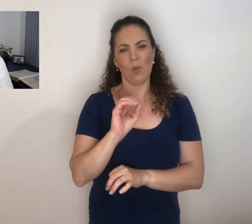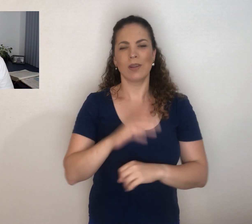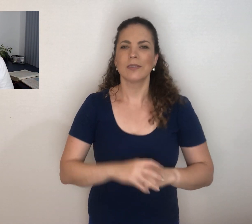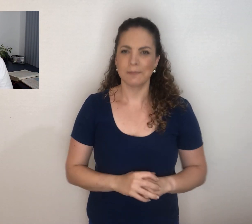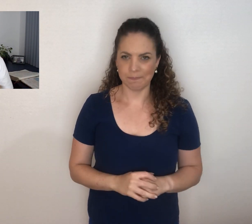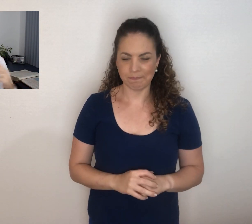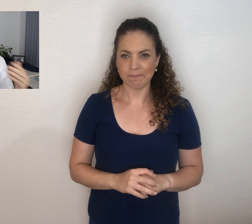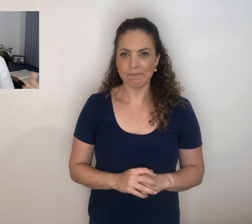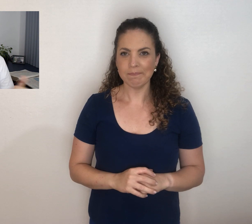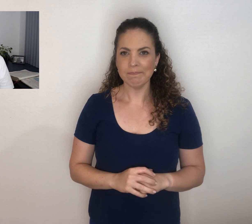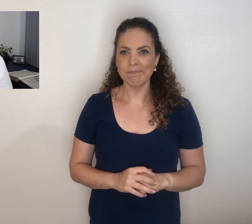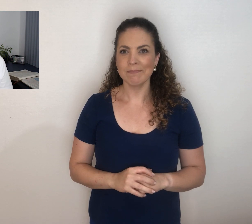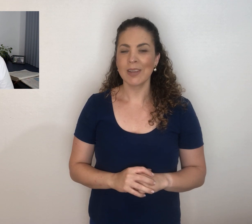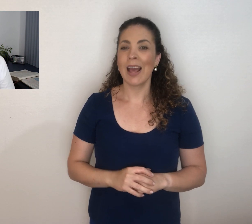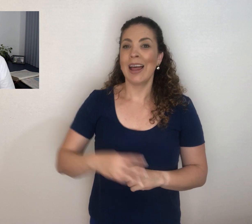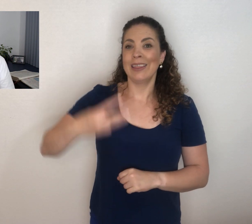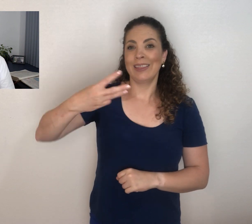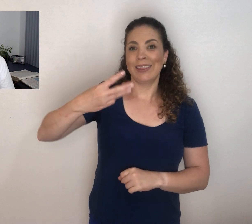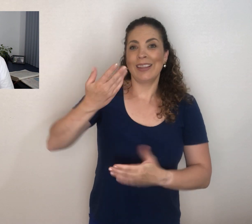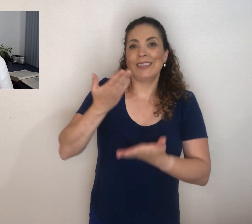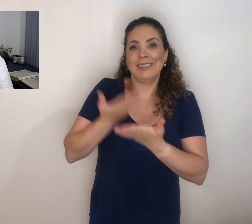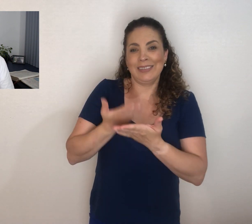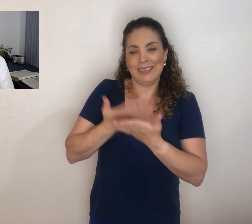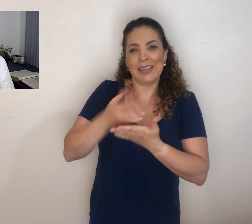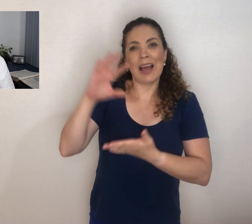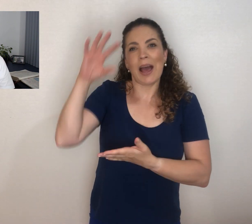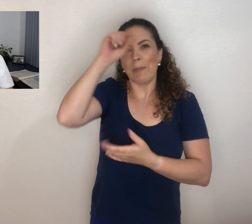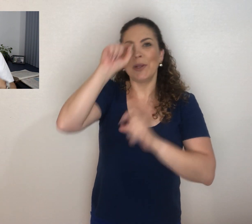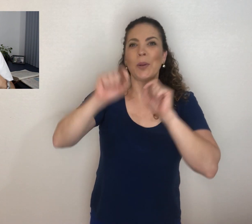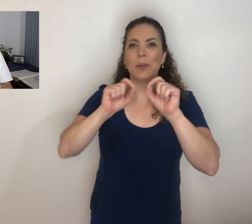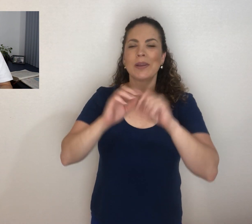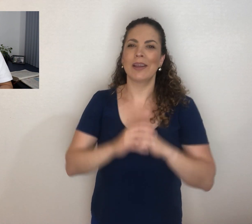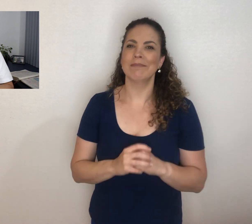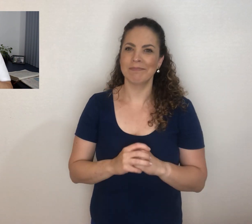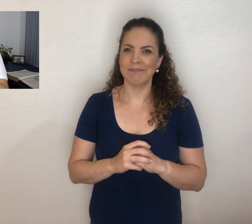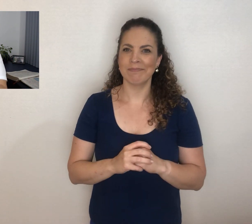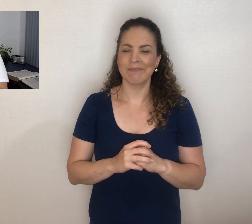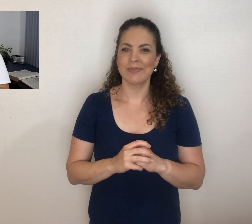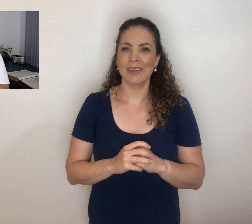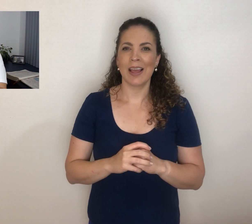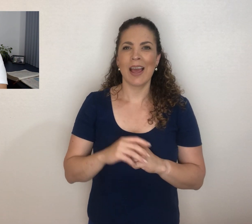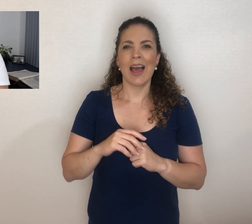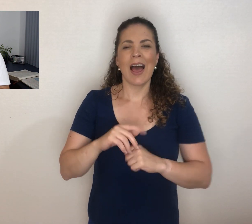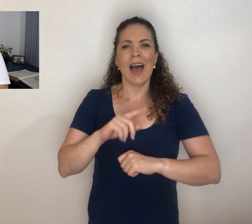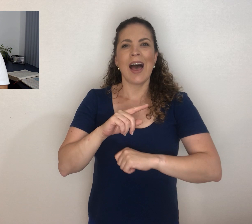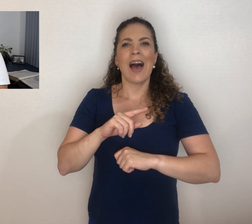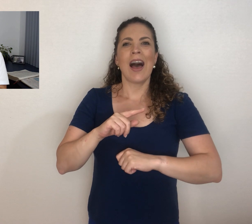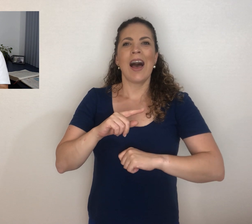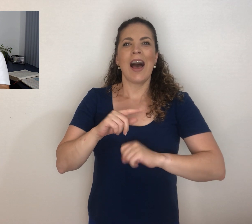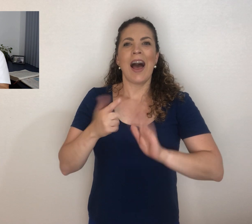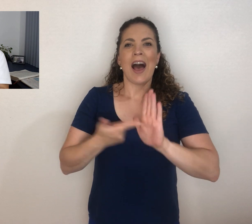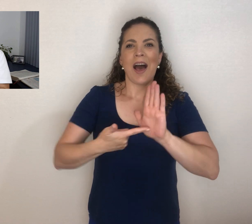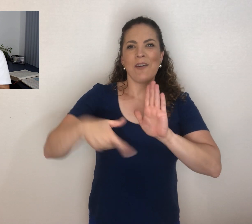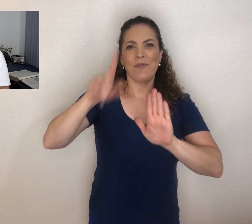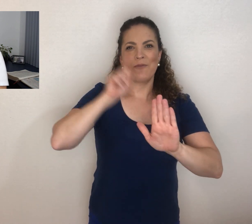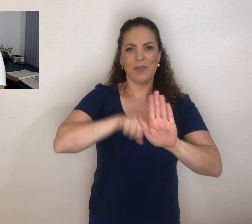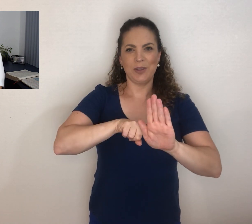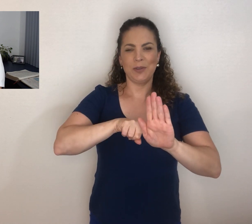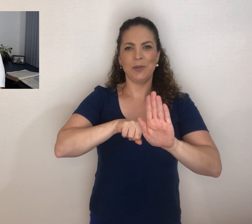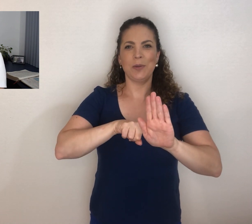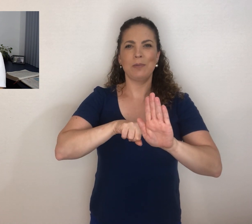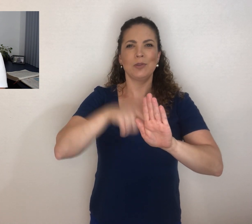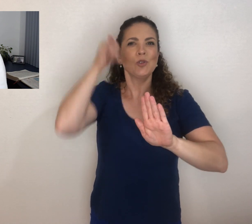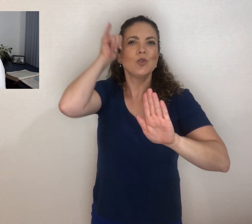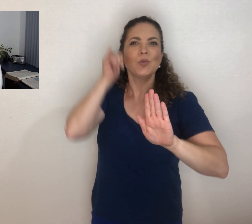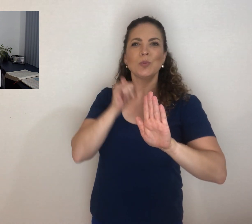última lição, nós vimos o efeito montanha primeiro, né? Mostramos ali algumas profecias, onde a